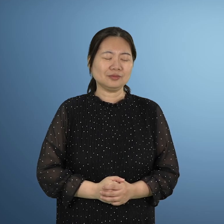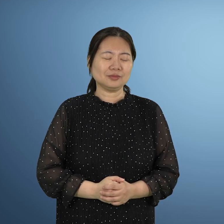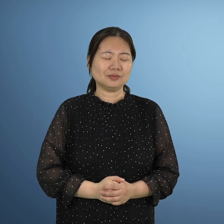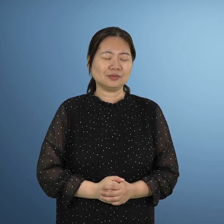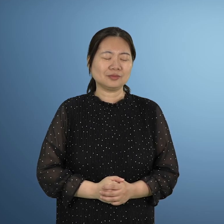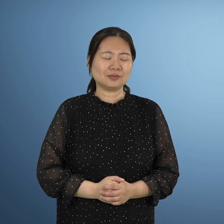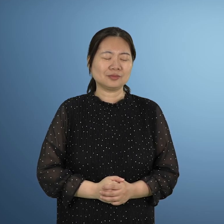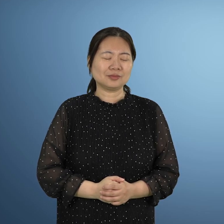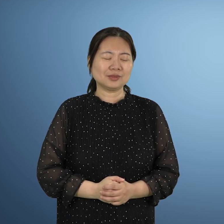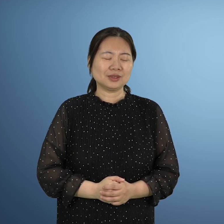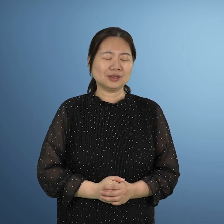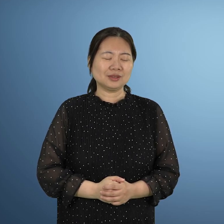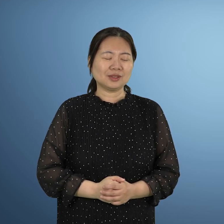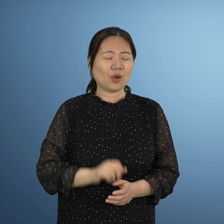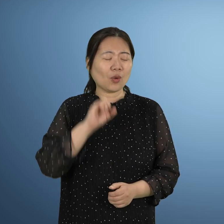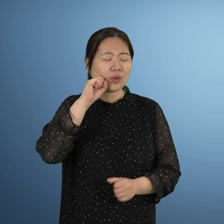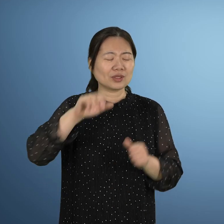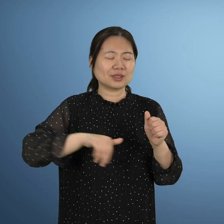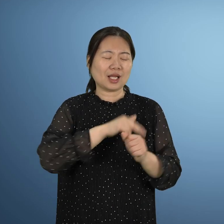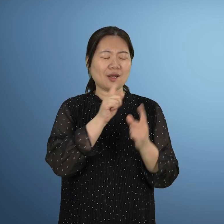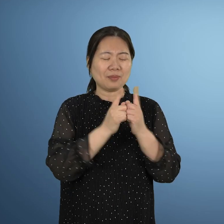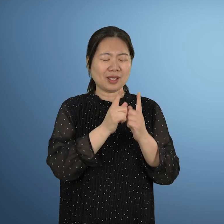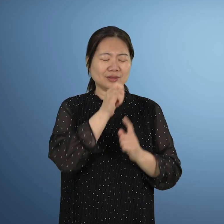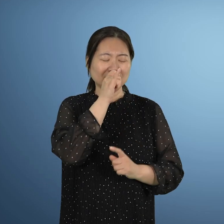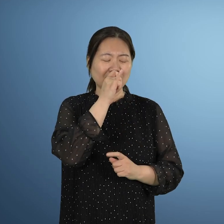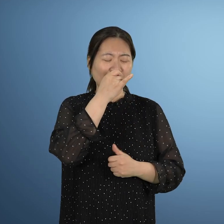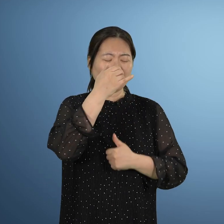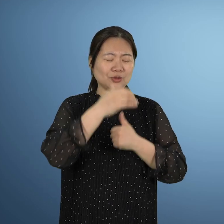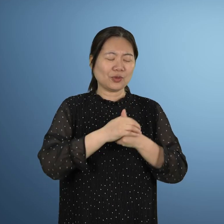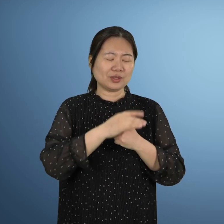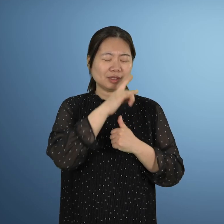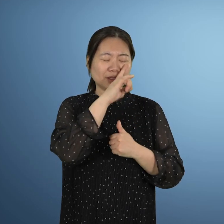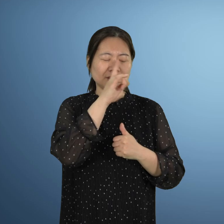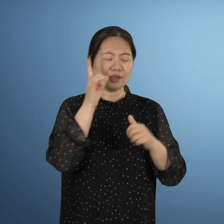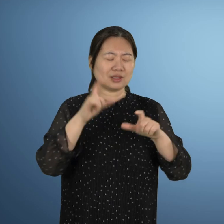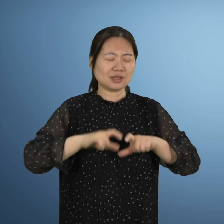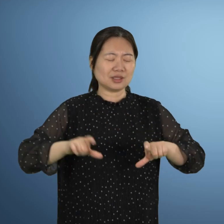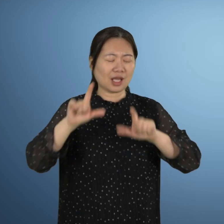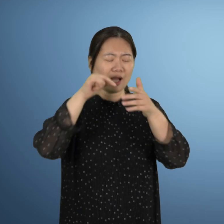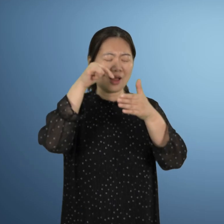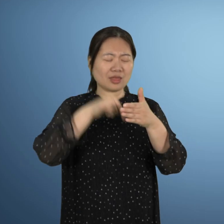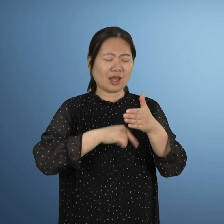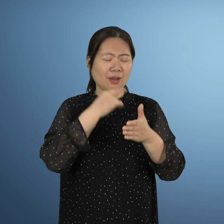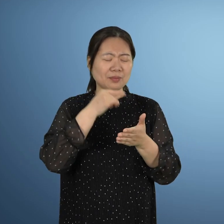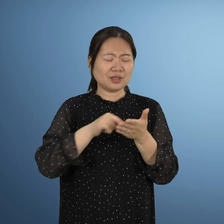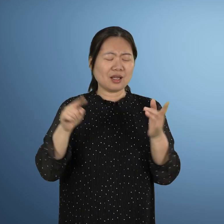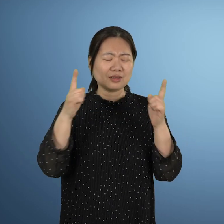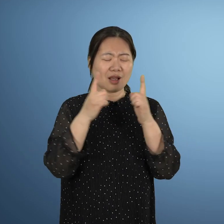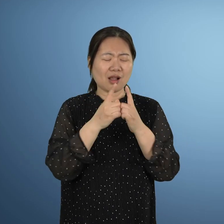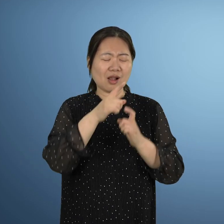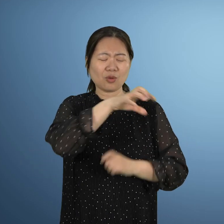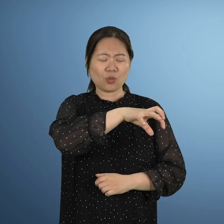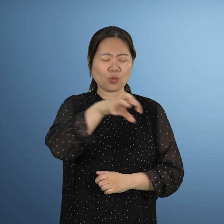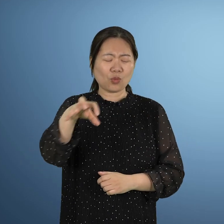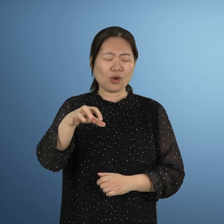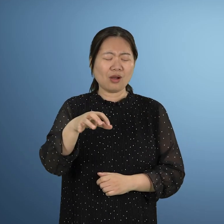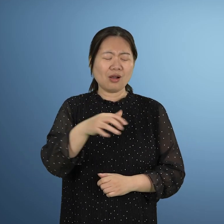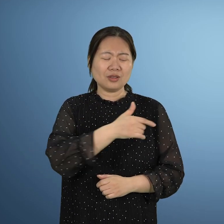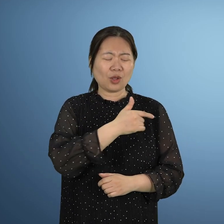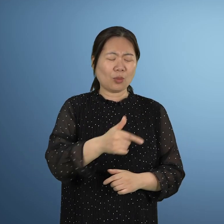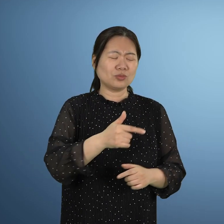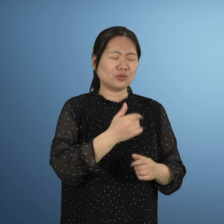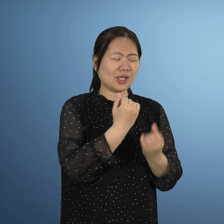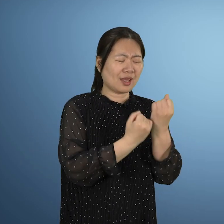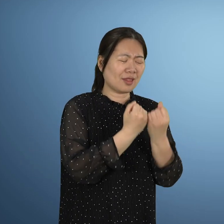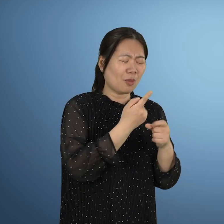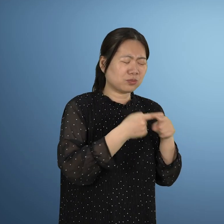이런 엄중한 상황 속에서도, 주어진 일상 속에서 재난당하고 있는 현장을 너무 해석하고